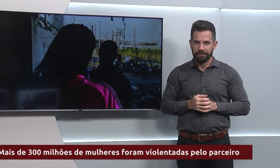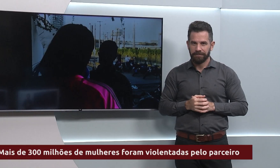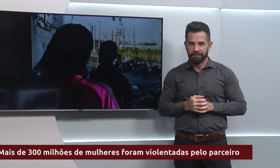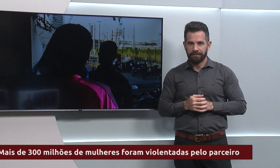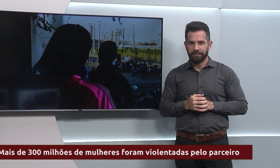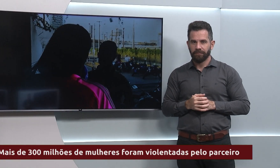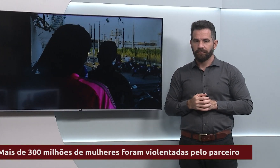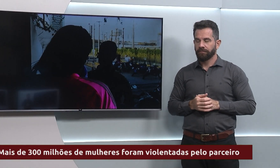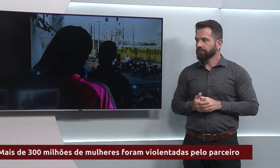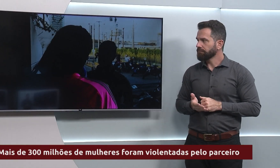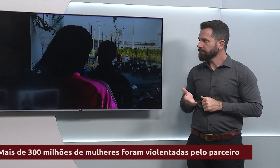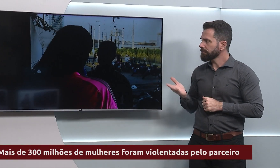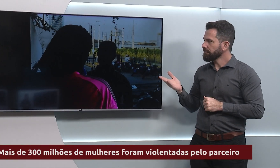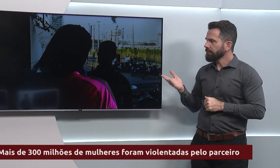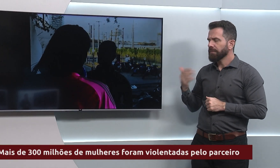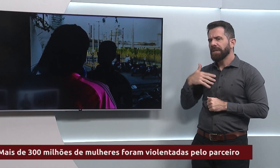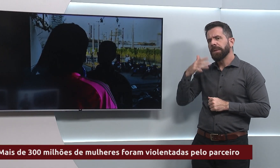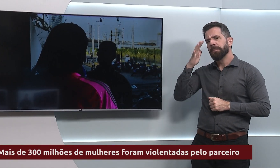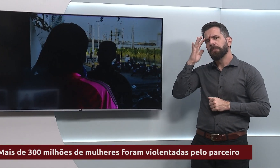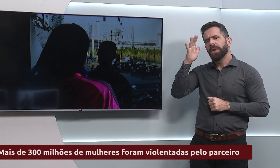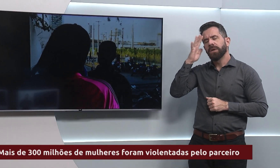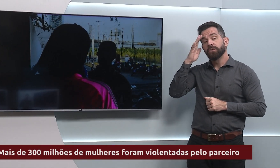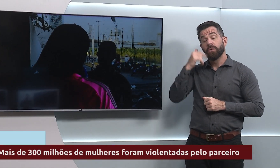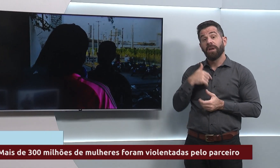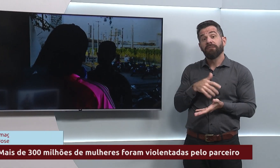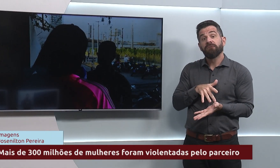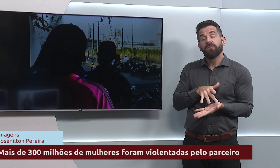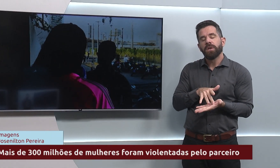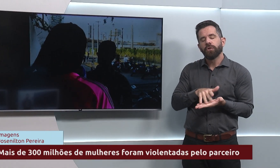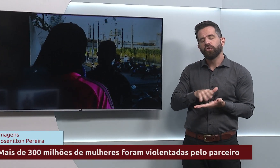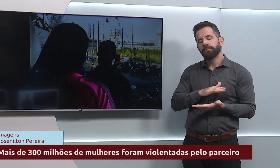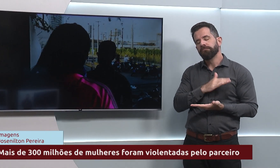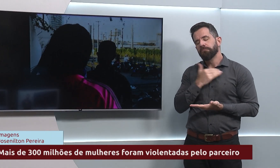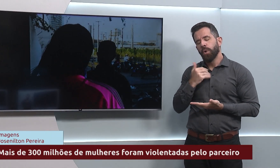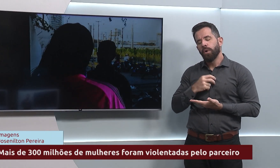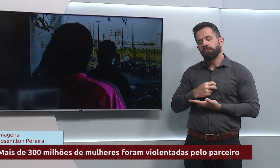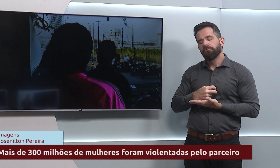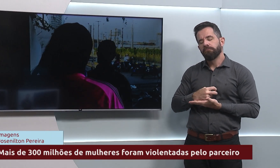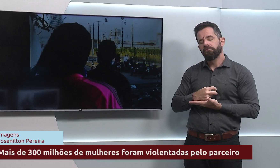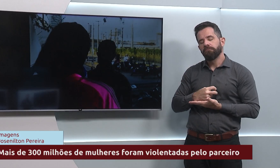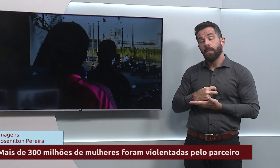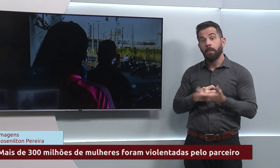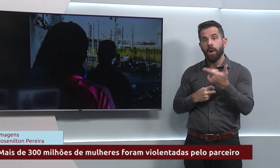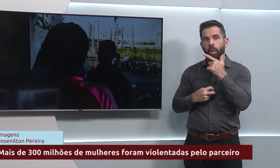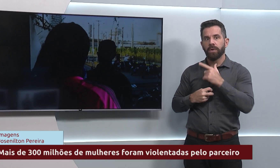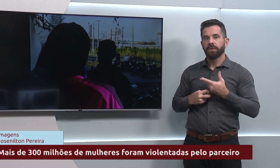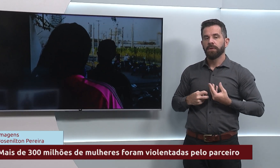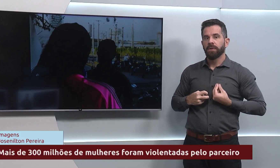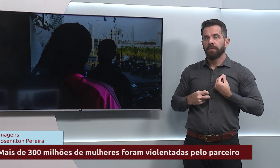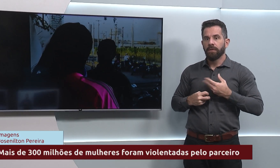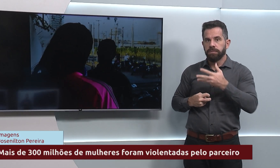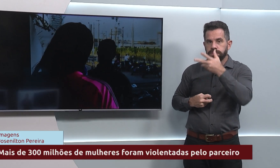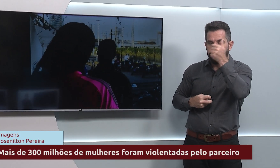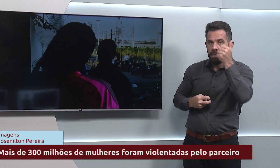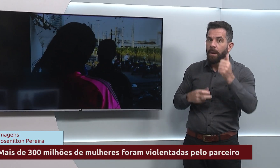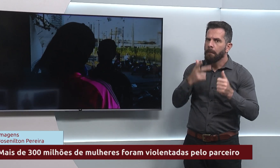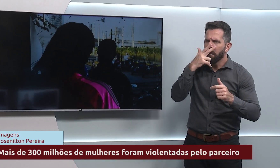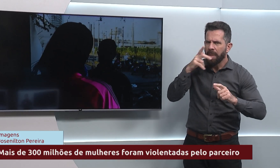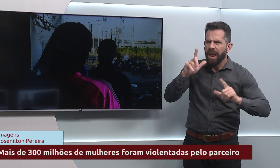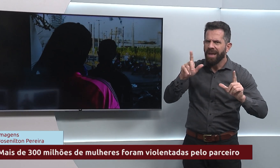Já pensou ter que fingir estar morto para permanecer vivo? Parece até cena de filme, né? Mas essa mulher, que